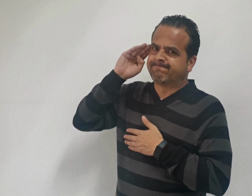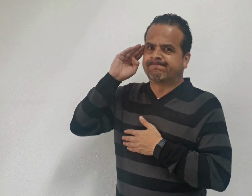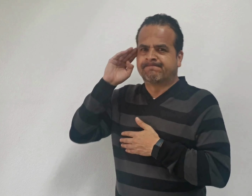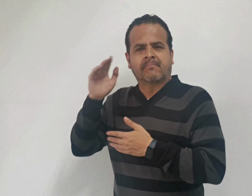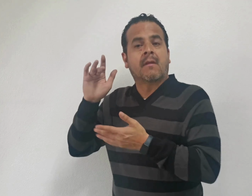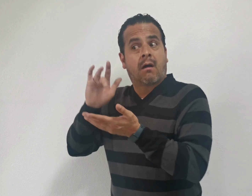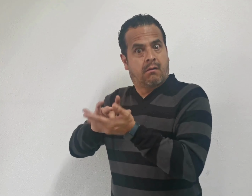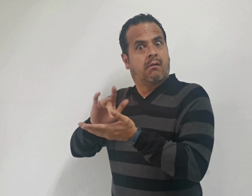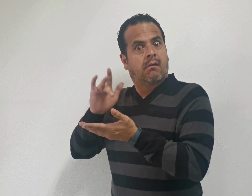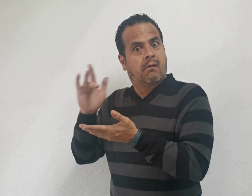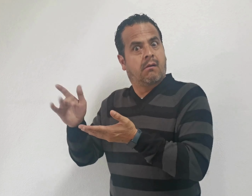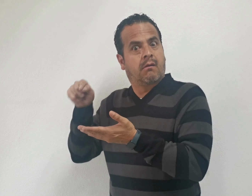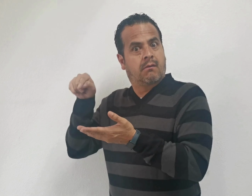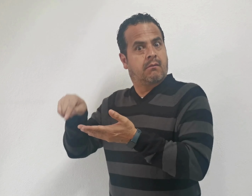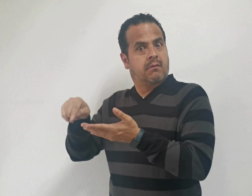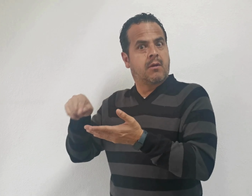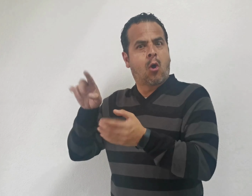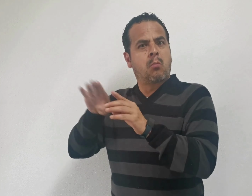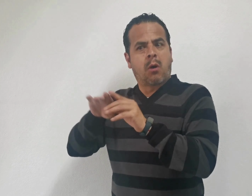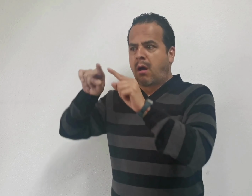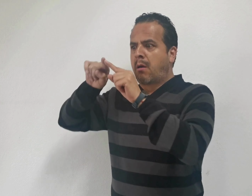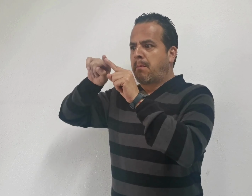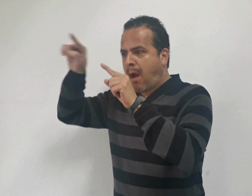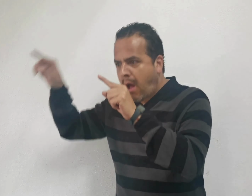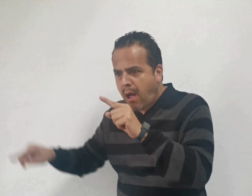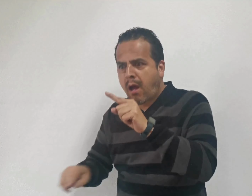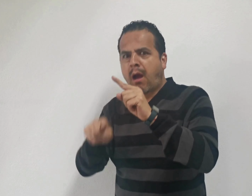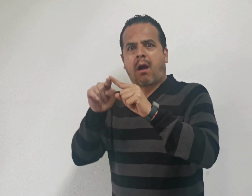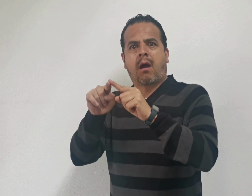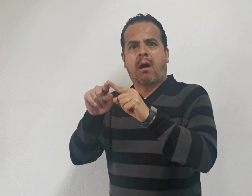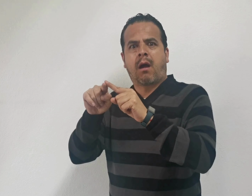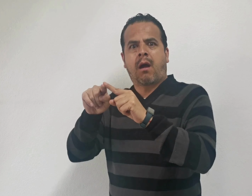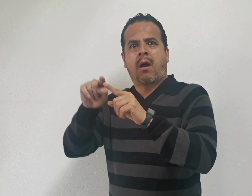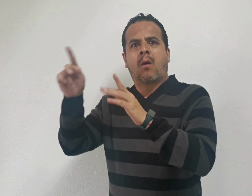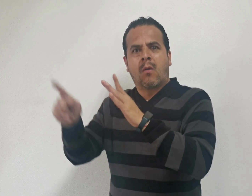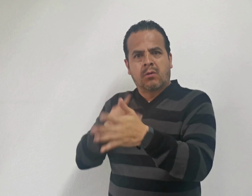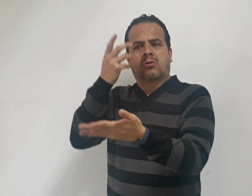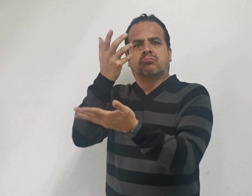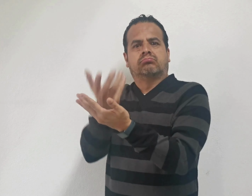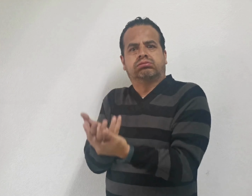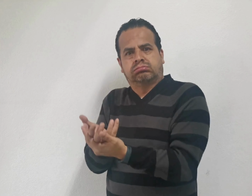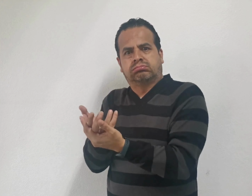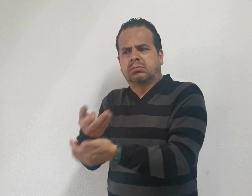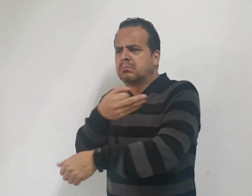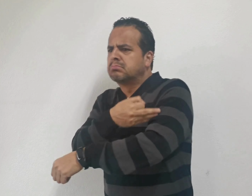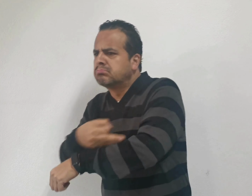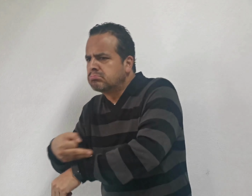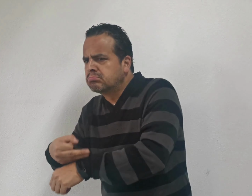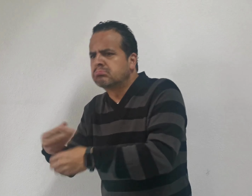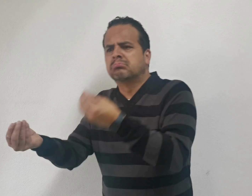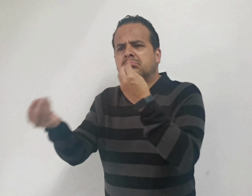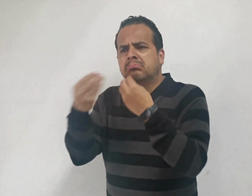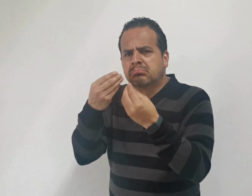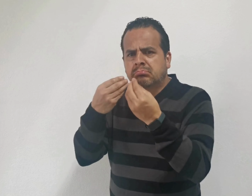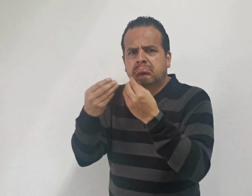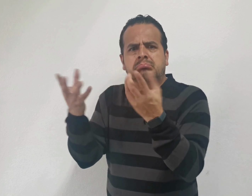agradecer lo que dejamos de lo simbólico que puede ser un un cerrar un ciclo y como hacer esta pausa respirar